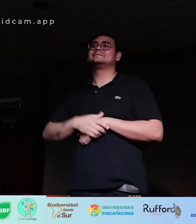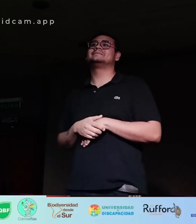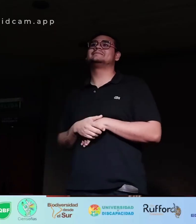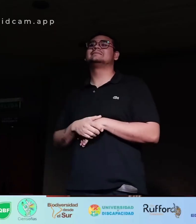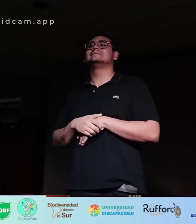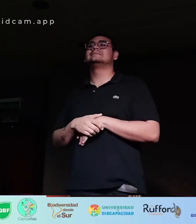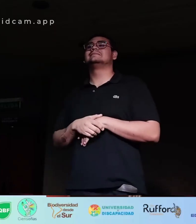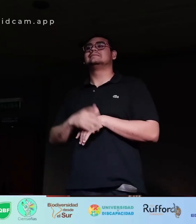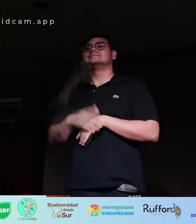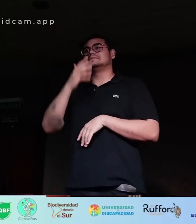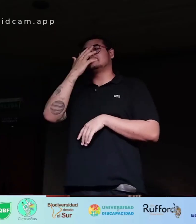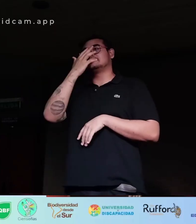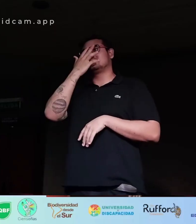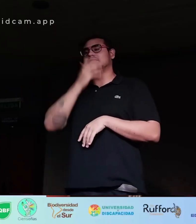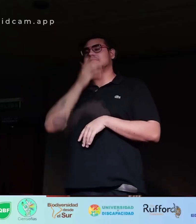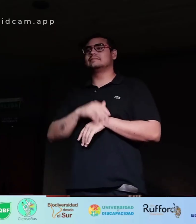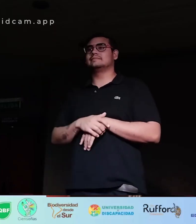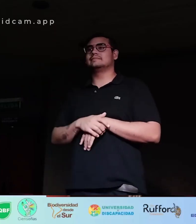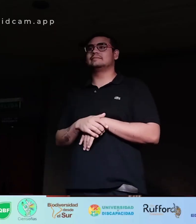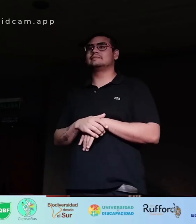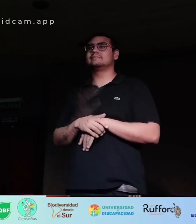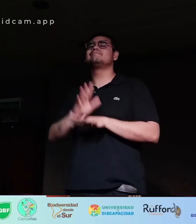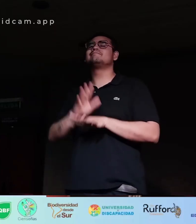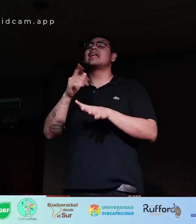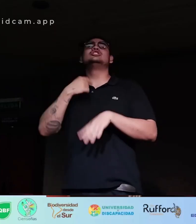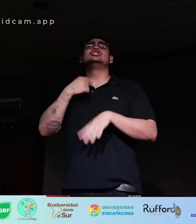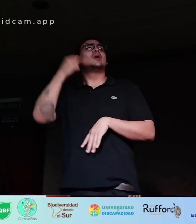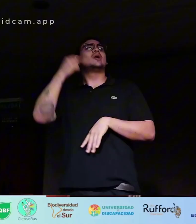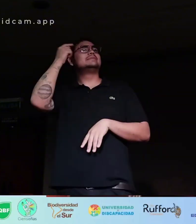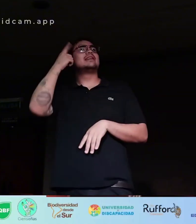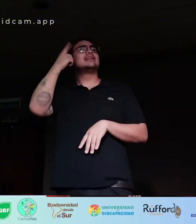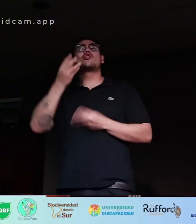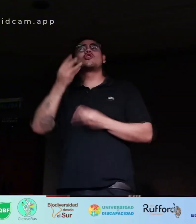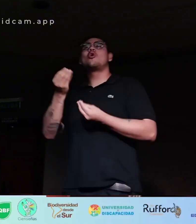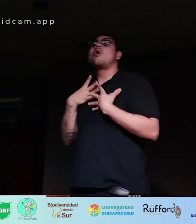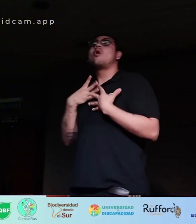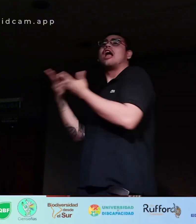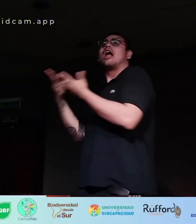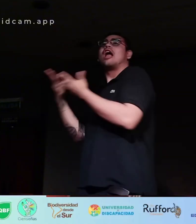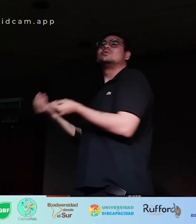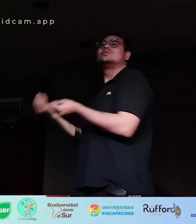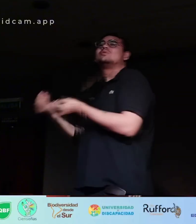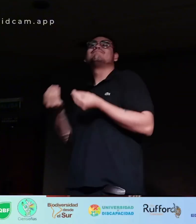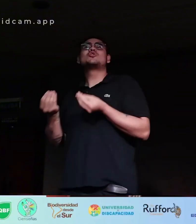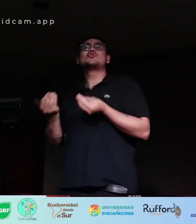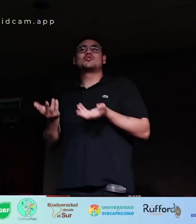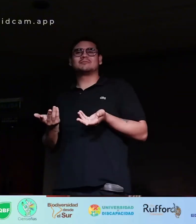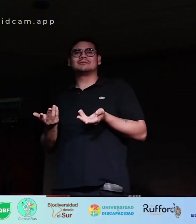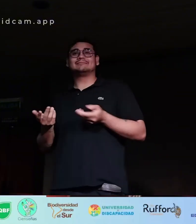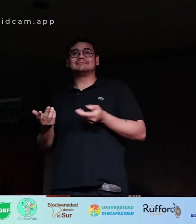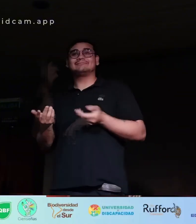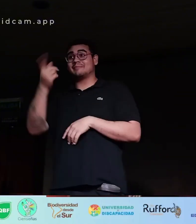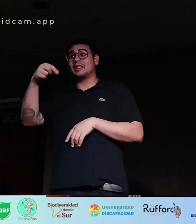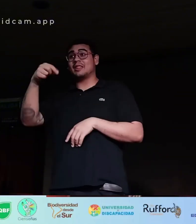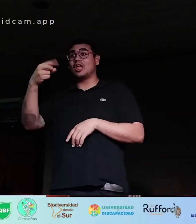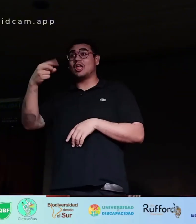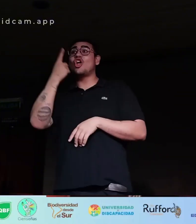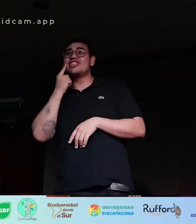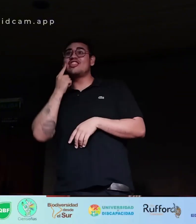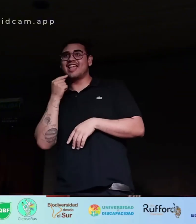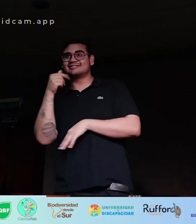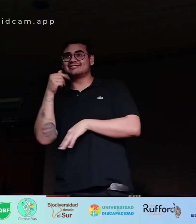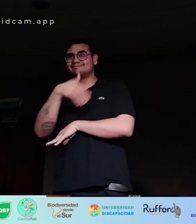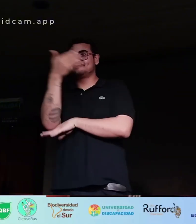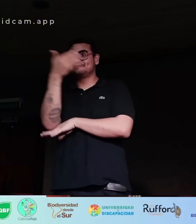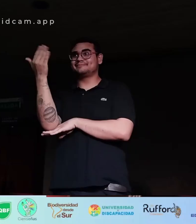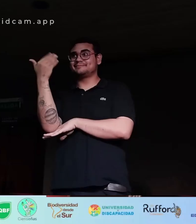Pensaba en cómo poder actuar un poquito más. No sé, habiendo pasado estas dos jornadas, todo lo que son simulaciones